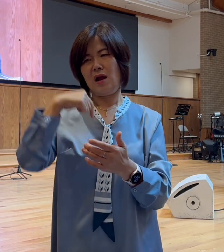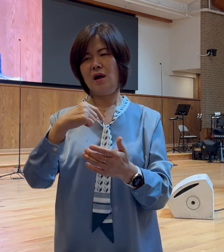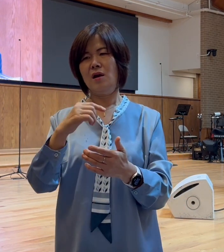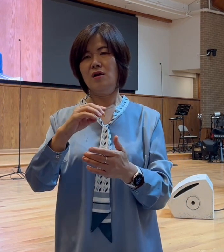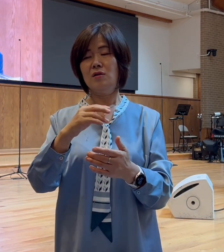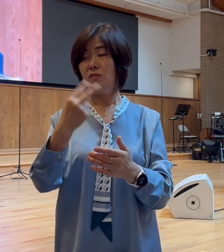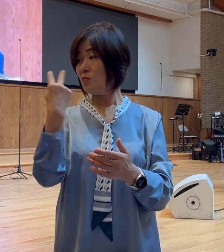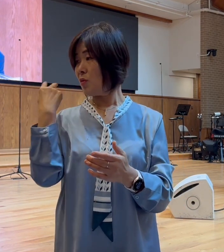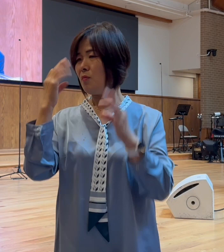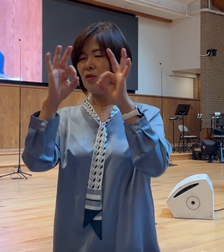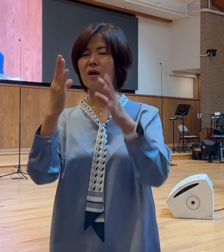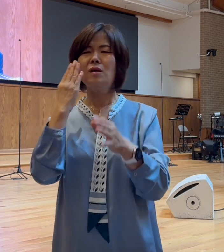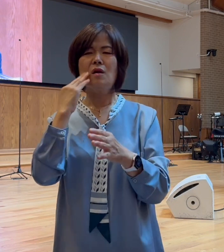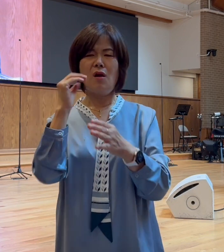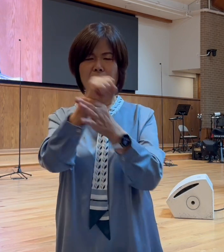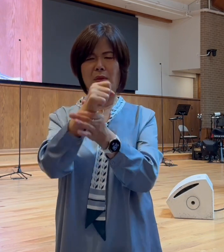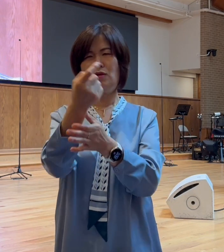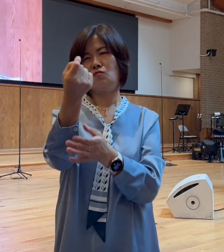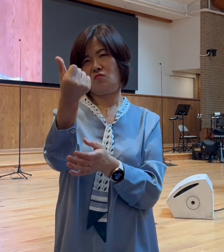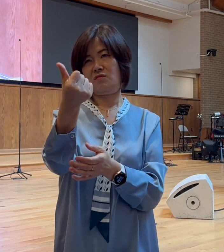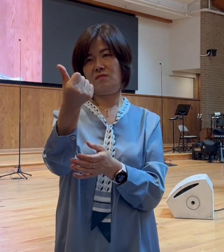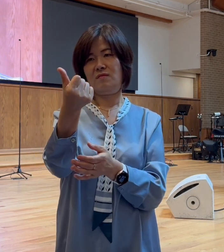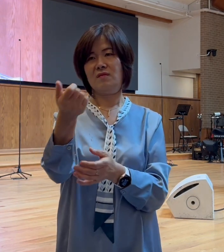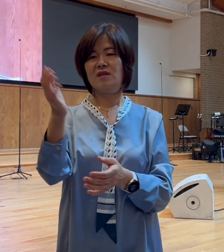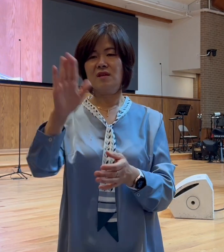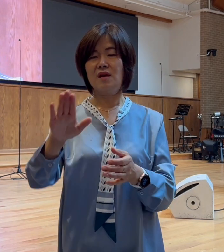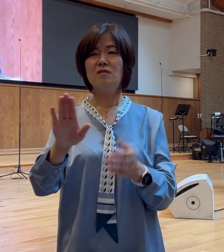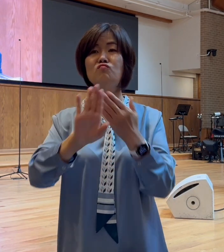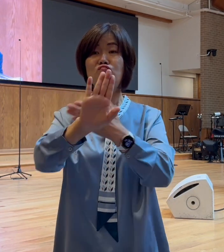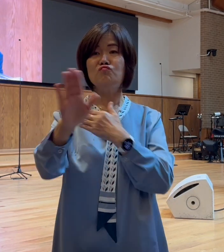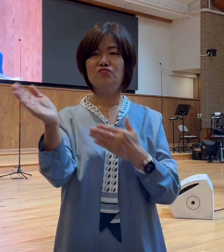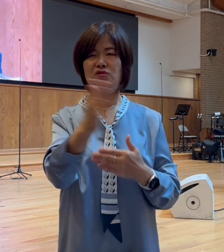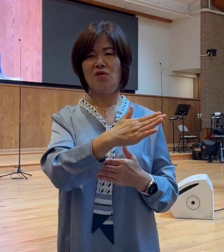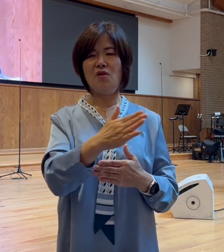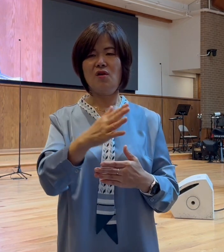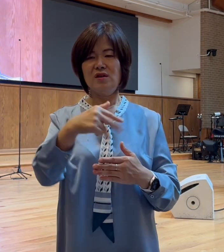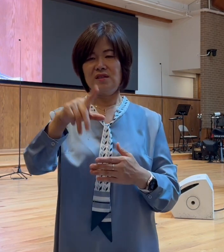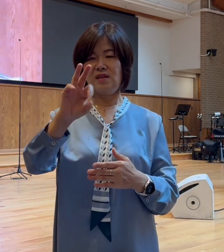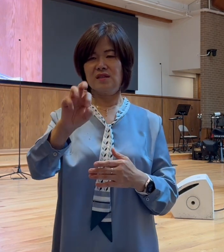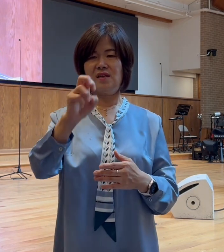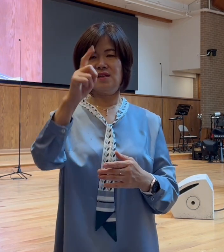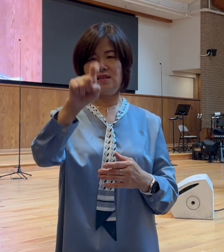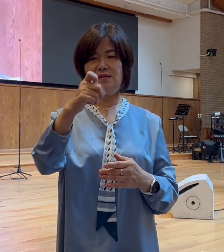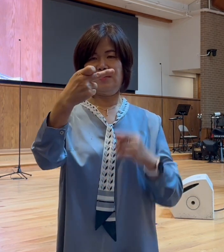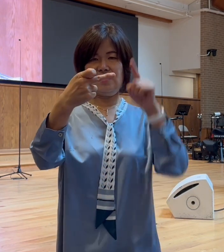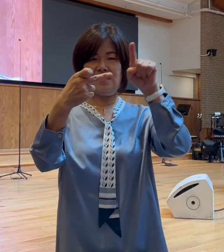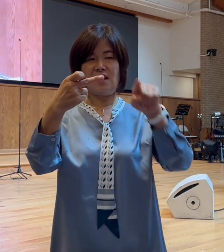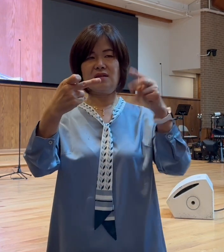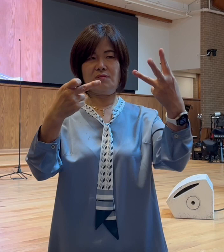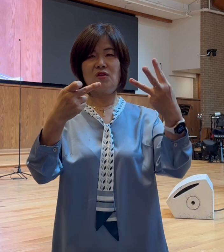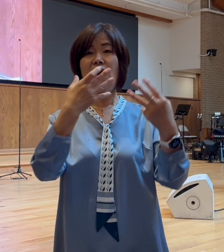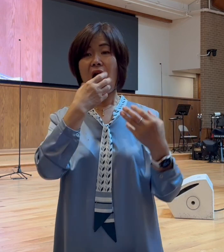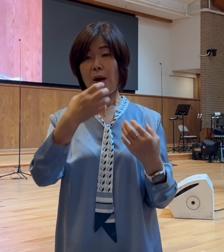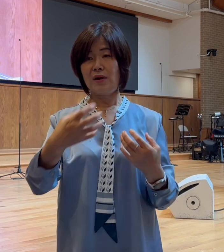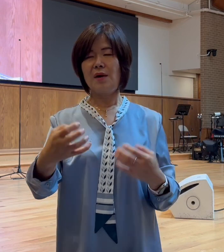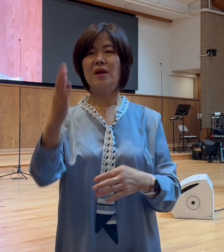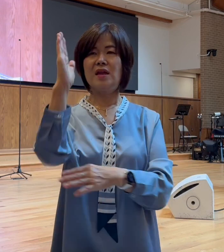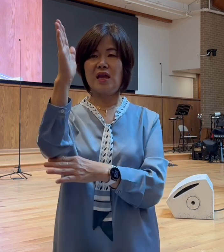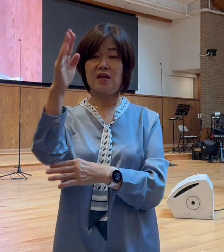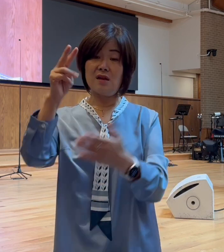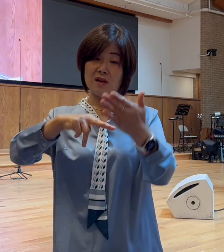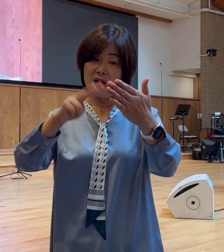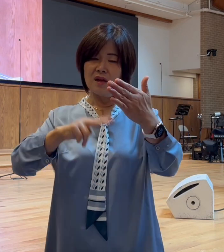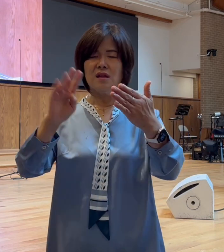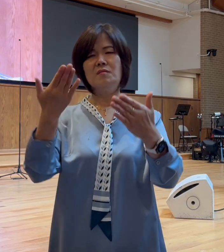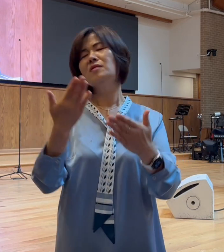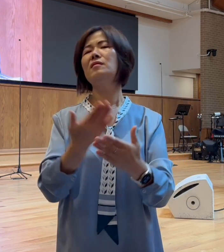거예요. 그리고 나서 이제 제가 창세기 12장의 아브라함의 이야기를